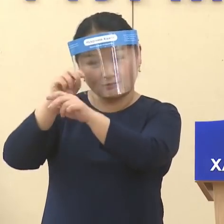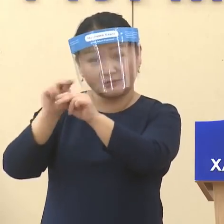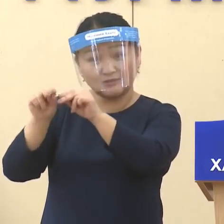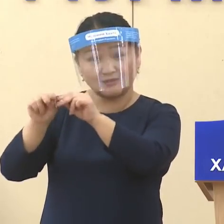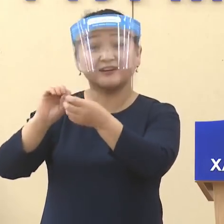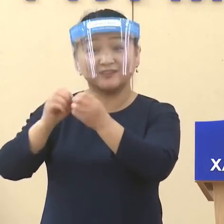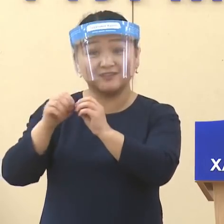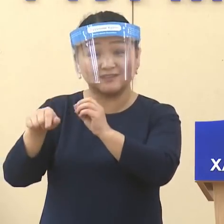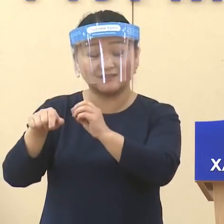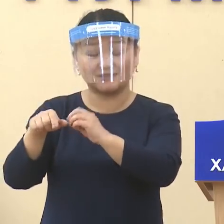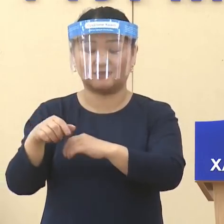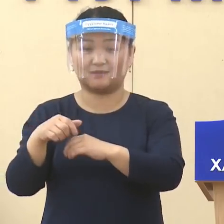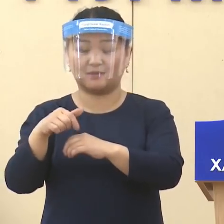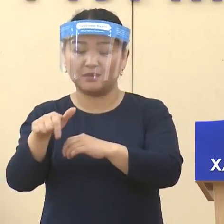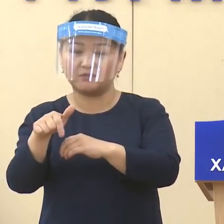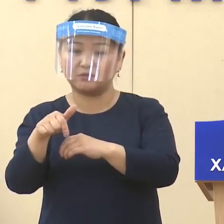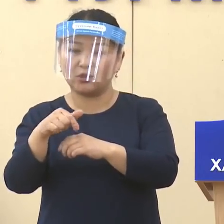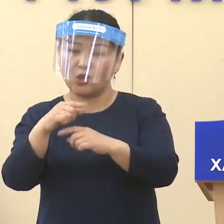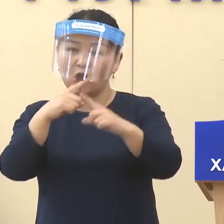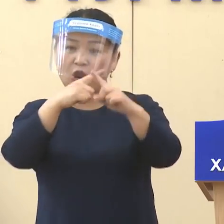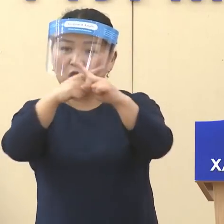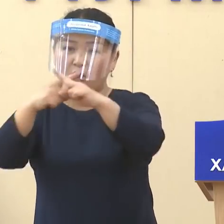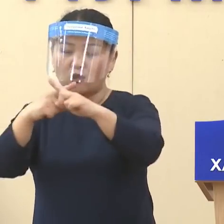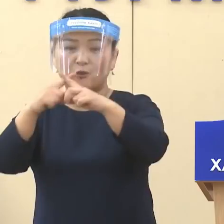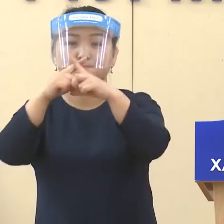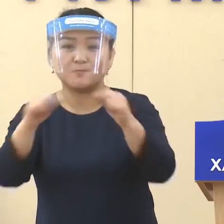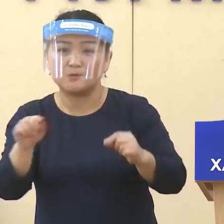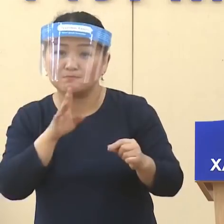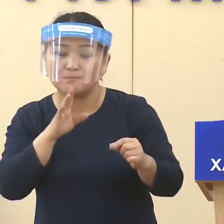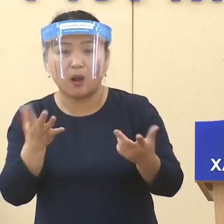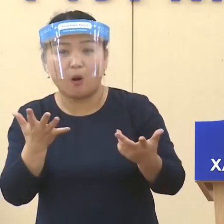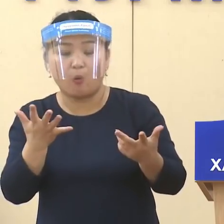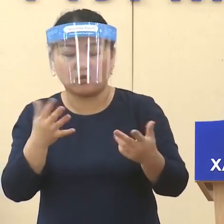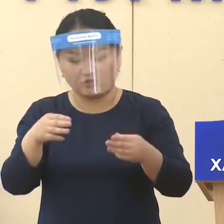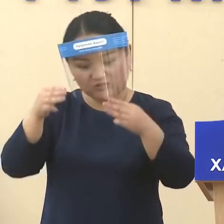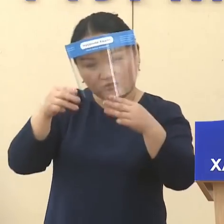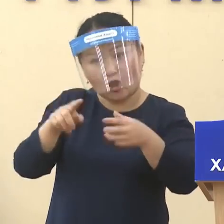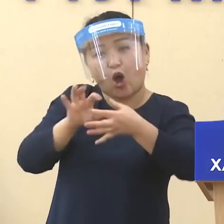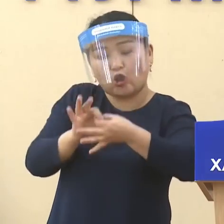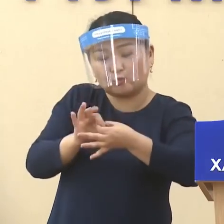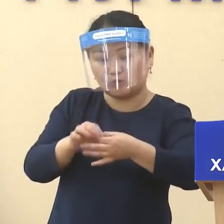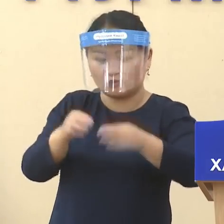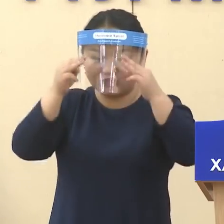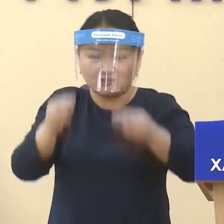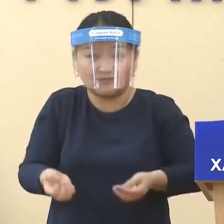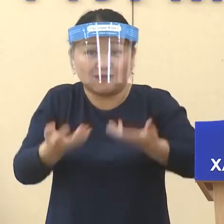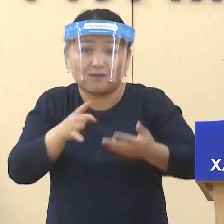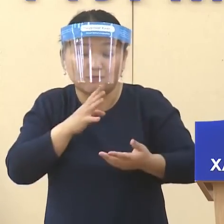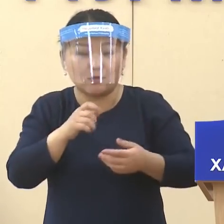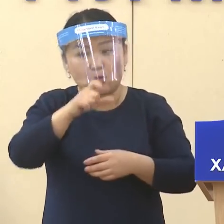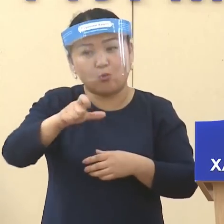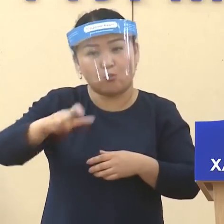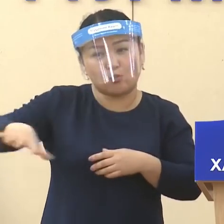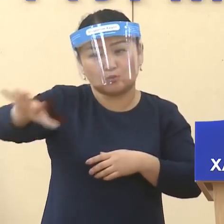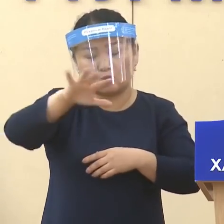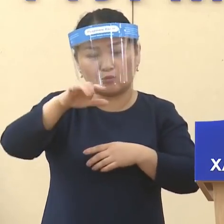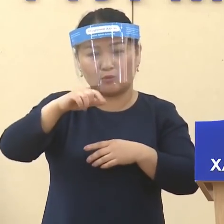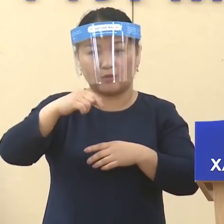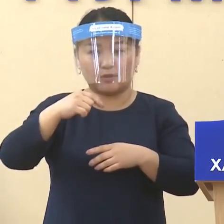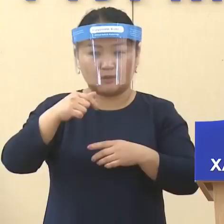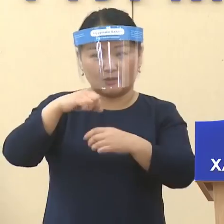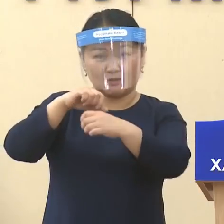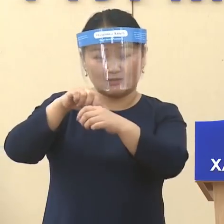одоо шийдвэр гаргахын тулд хийж байгаа. Энэ нь бол өвчл их гарсан газар хүний одоо эсрэг биеийг үзэх ийм шинжилгээ хийж байгаа. А гэхдээ харамсалтай